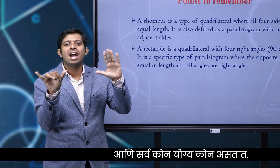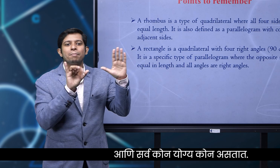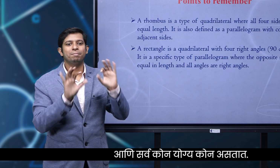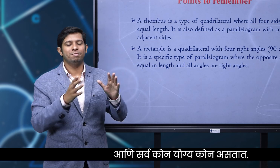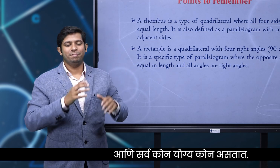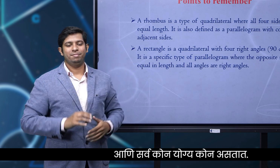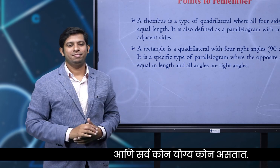असतात.